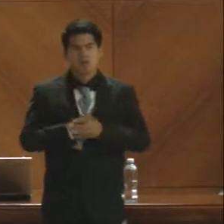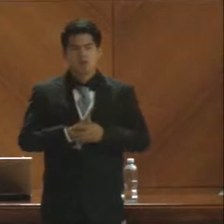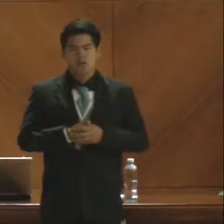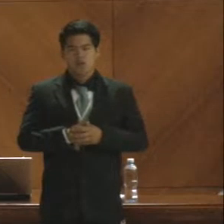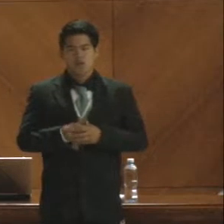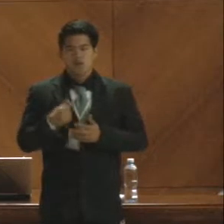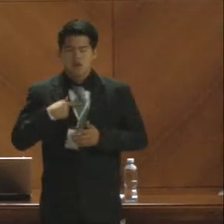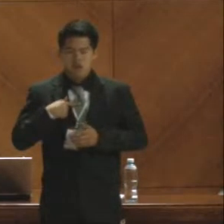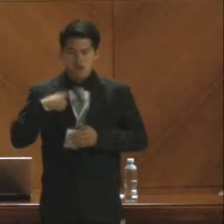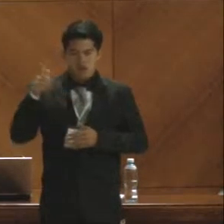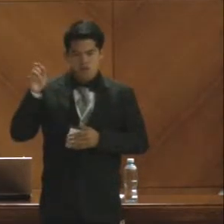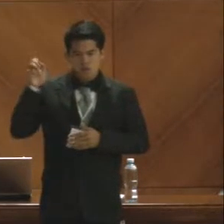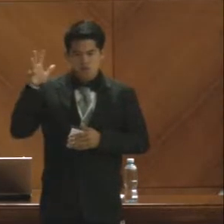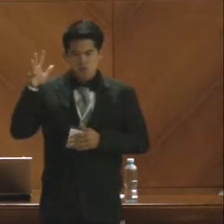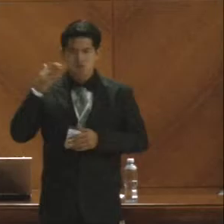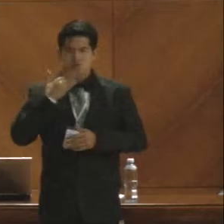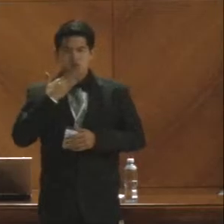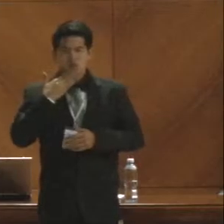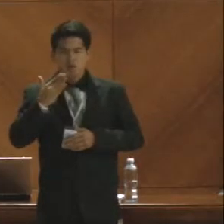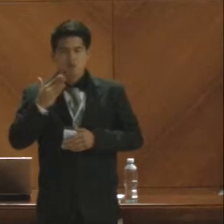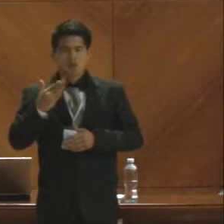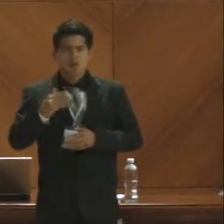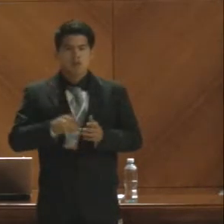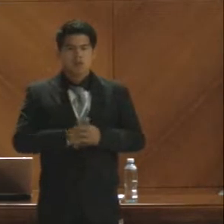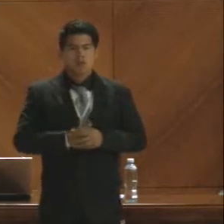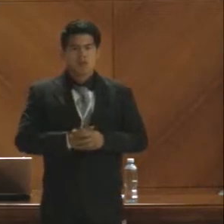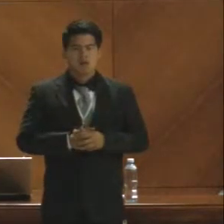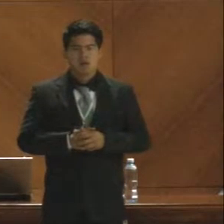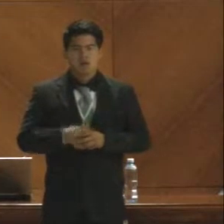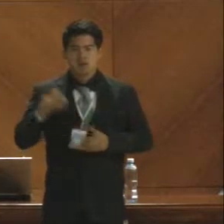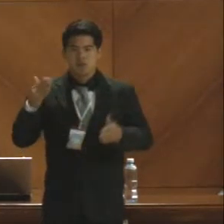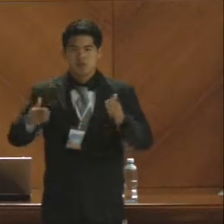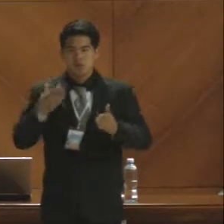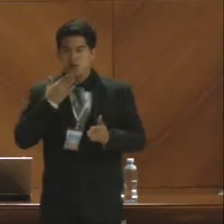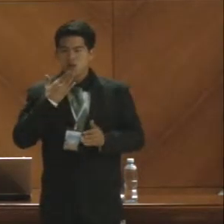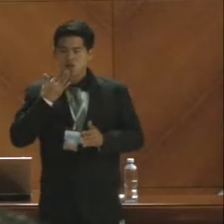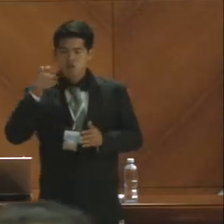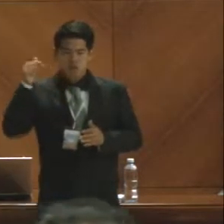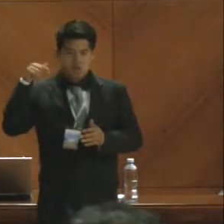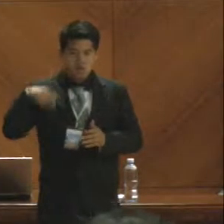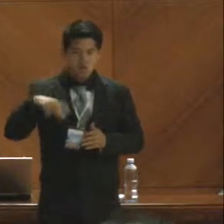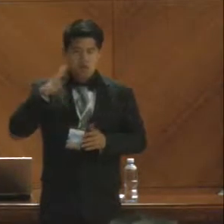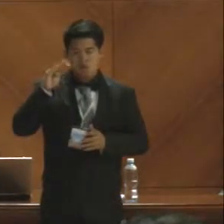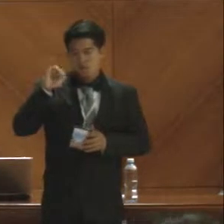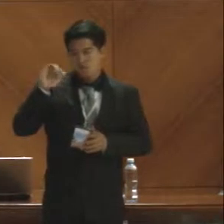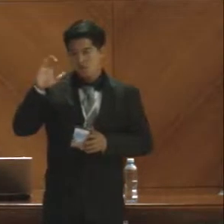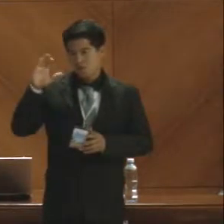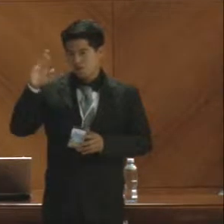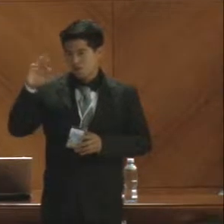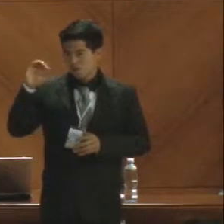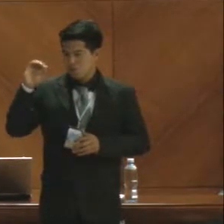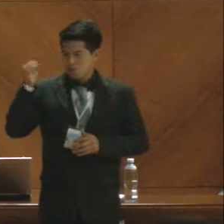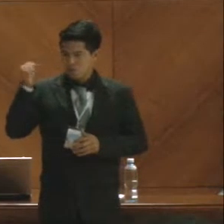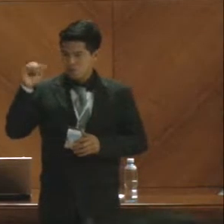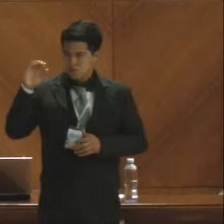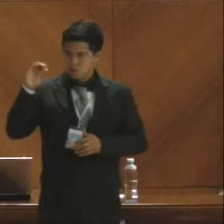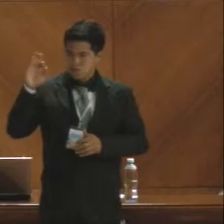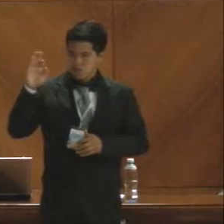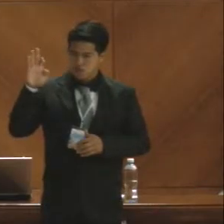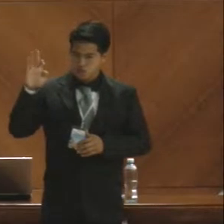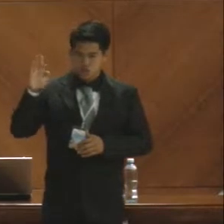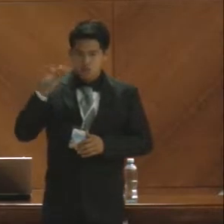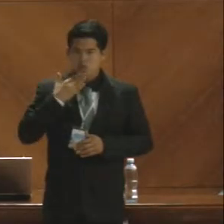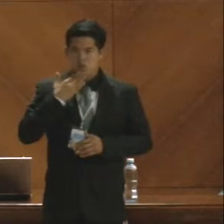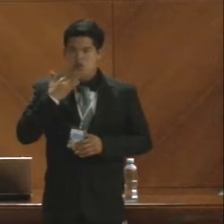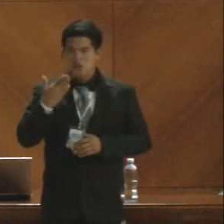mi presentación la hice con software libre. Y el sistema que están utilizando aquí, el Microsoft Windows y el Microsoft Office